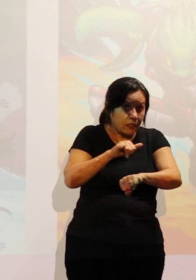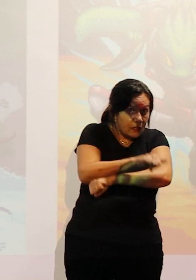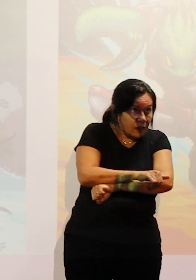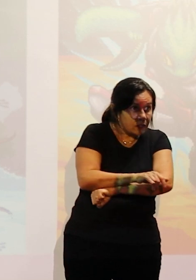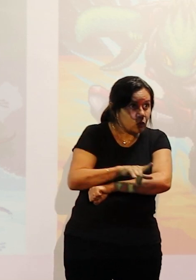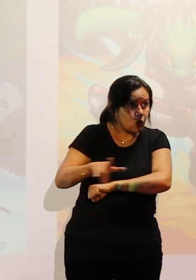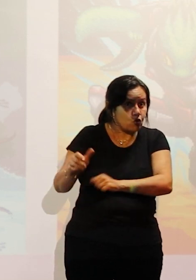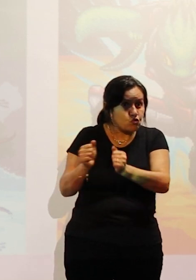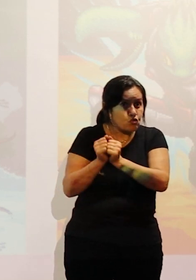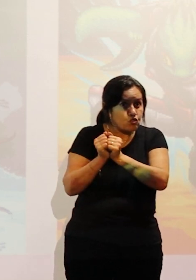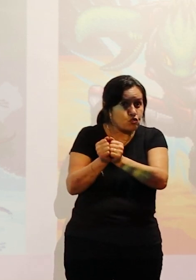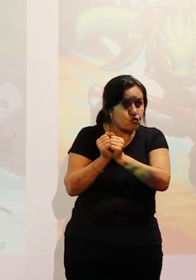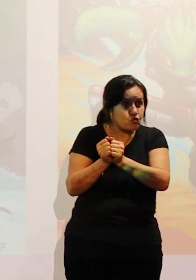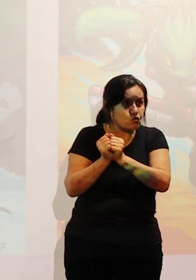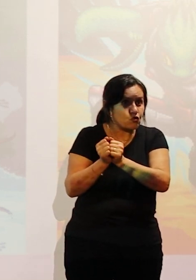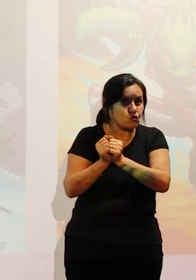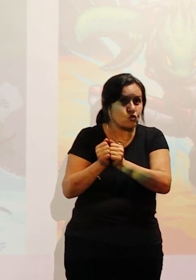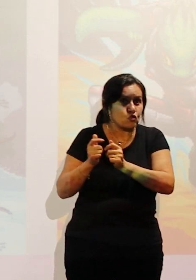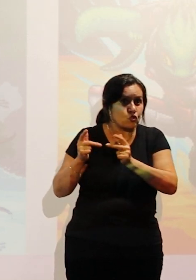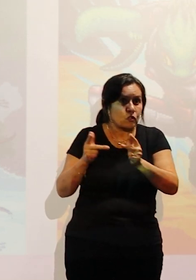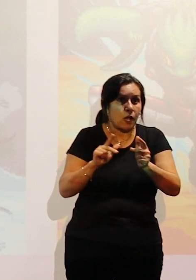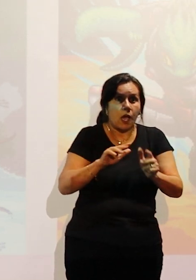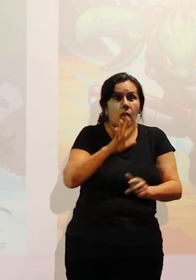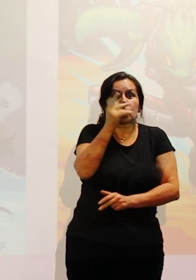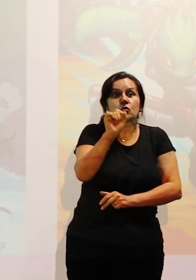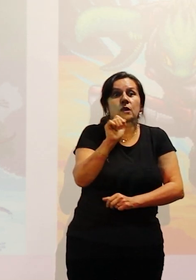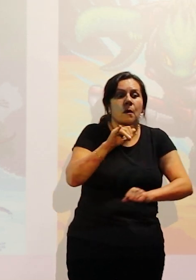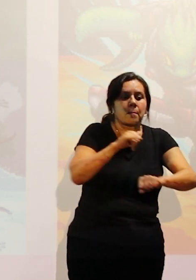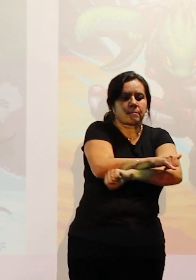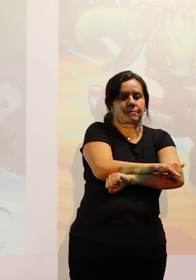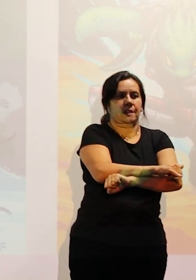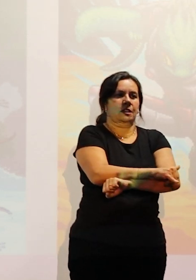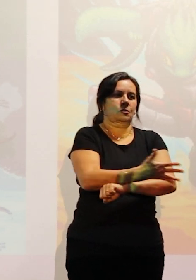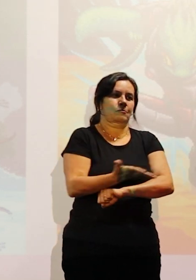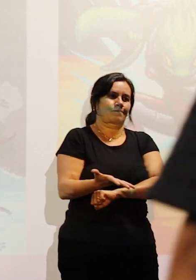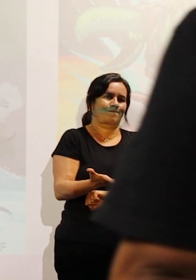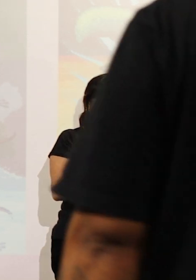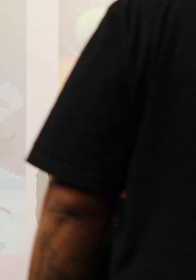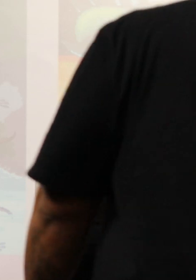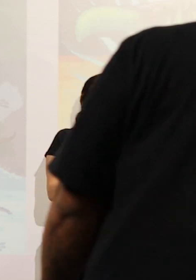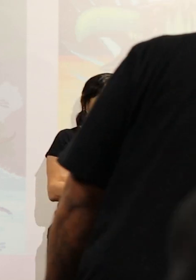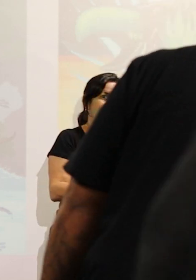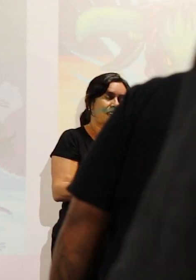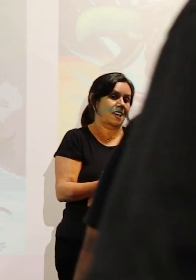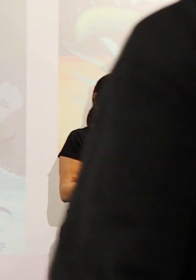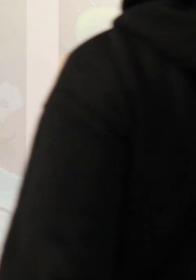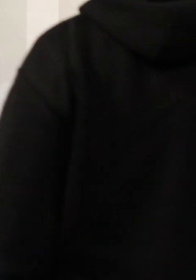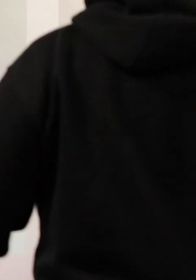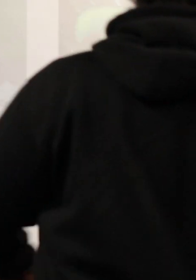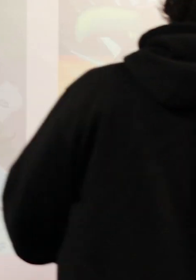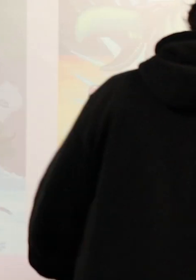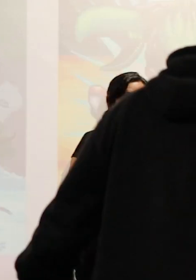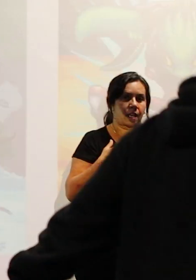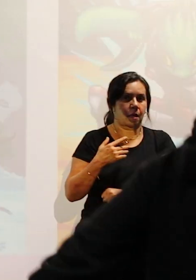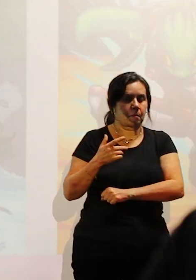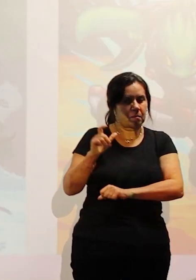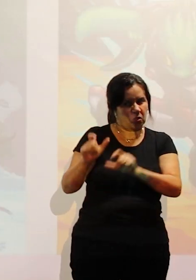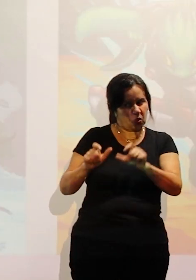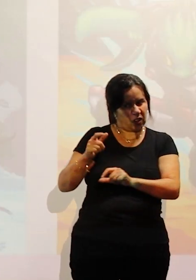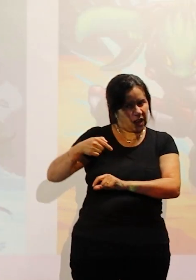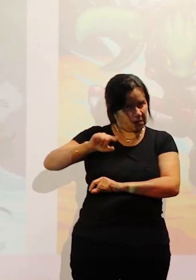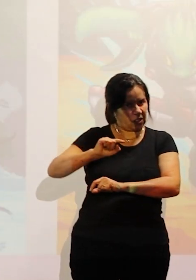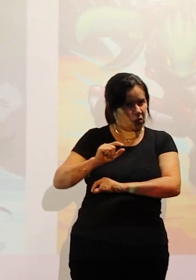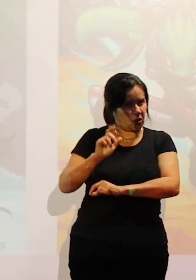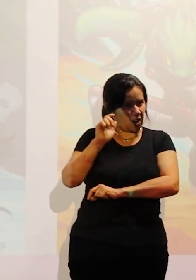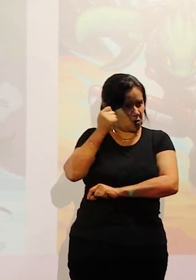lutava com você, e, de repente, o cara, pá, é traidor. Né? Então... E aí, óbvio que eles não iam botar o cara todo de roupa preta, logo no começo que você